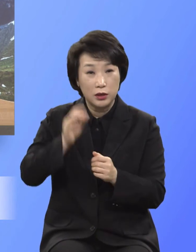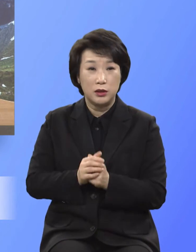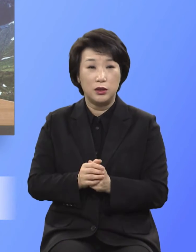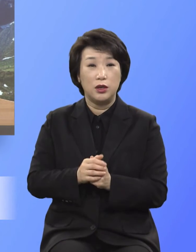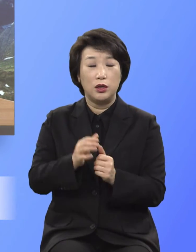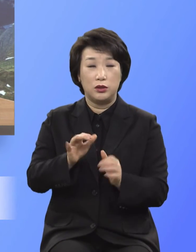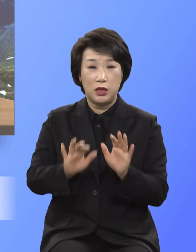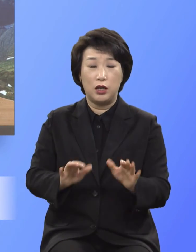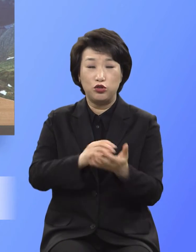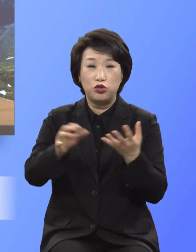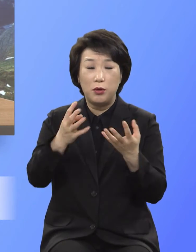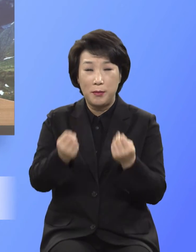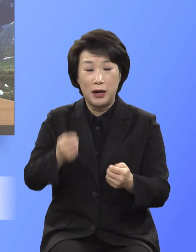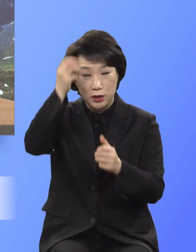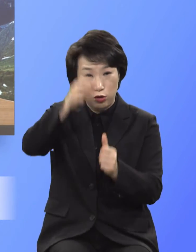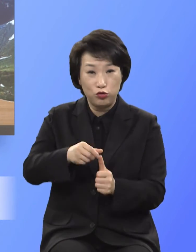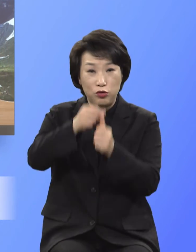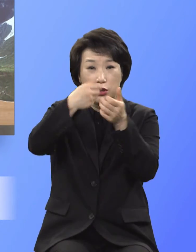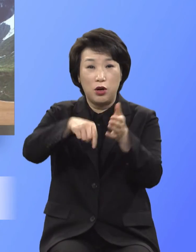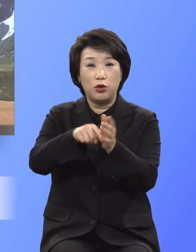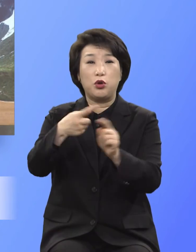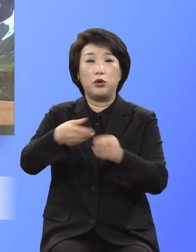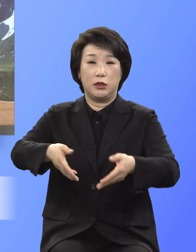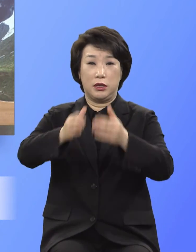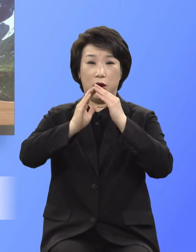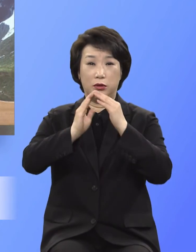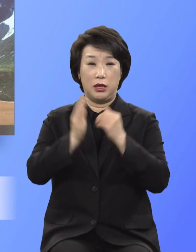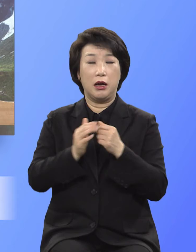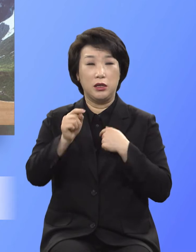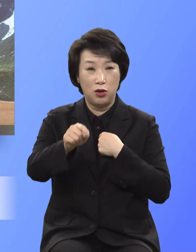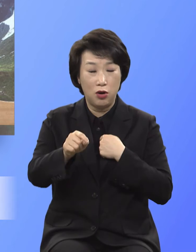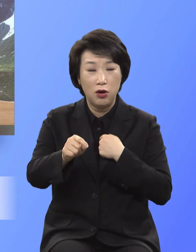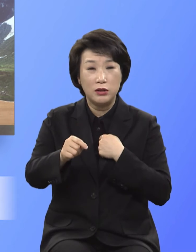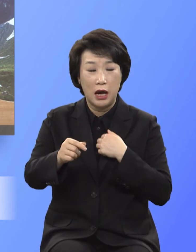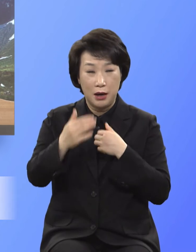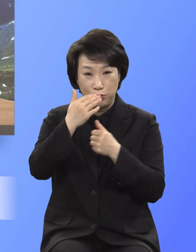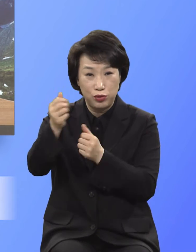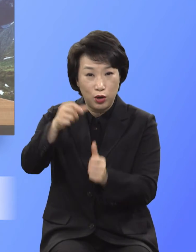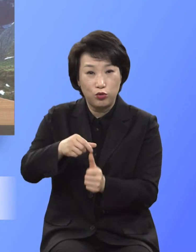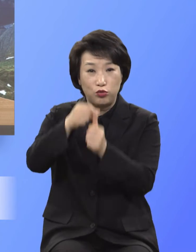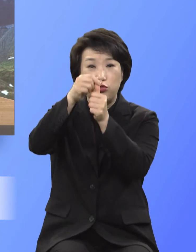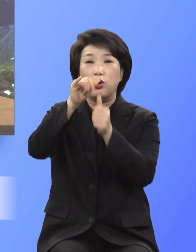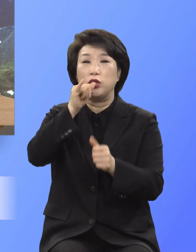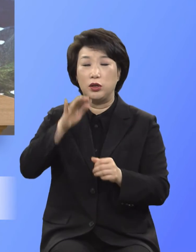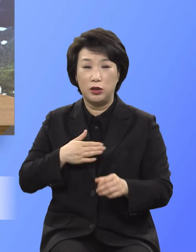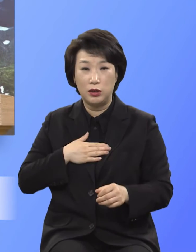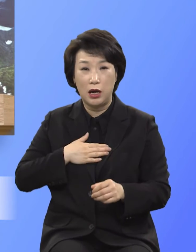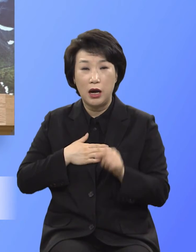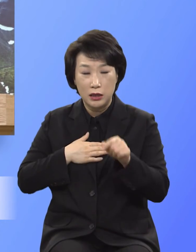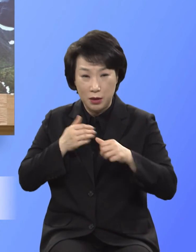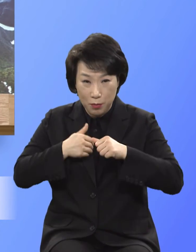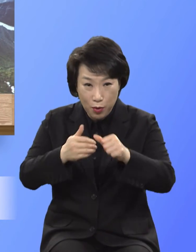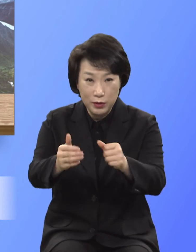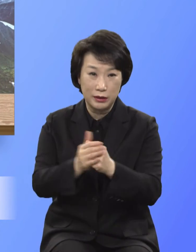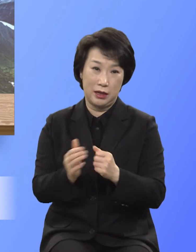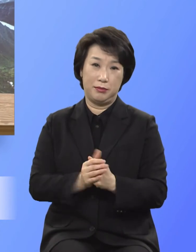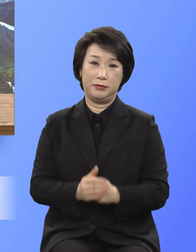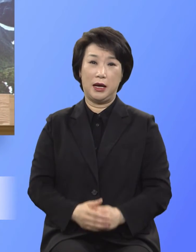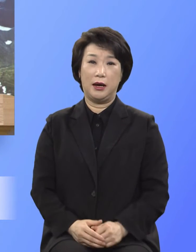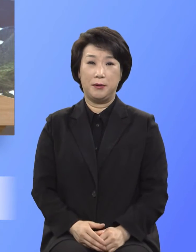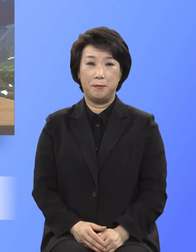교회를 세웠기 때문에. 왜? 그것을 위해 나를 불러 구원하셨고 그것을 위해 나를 보내시기